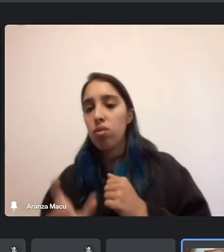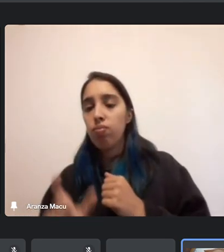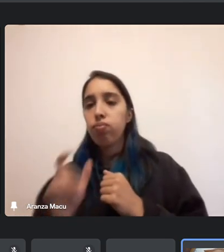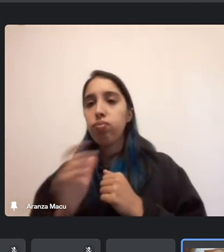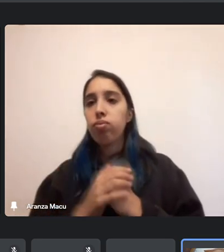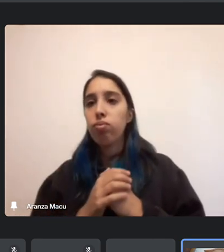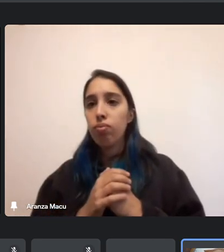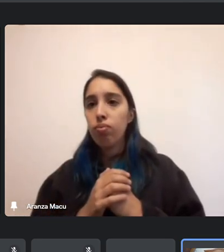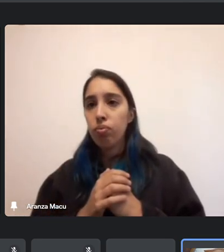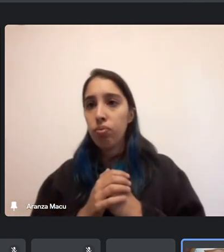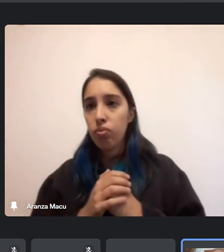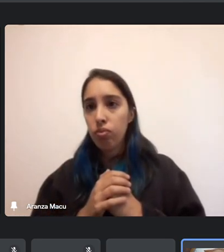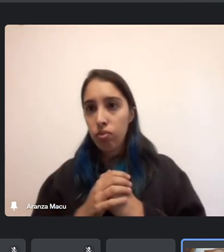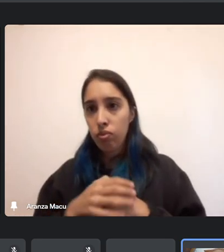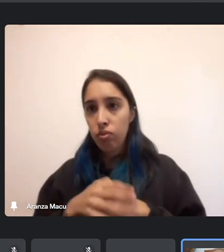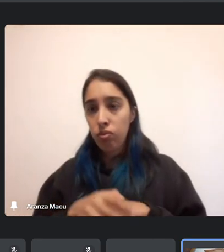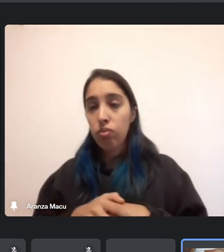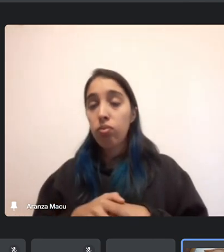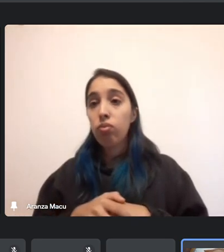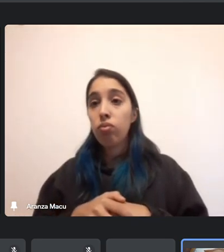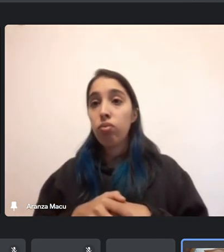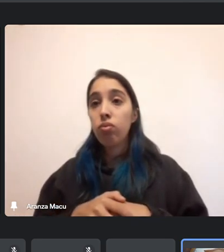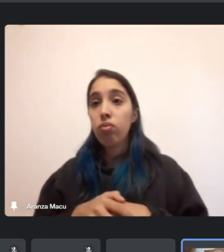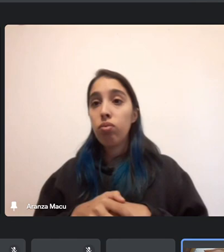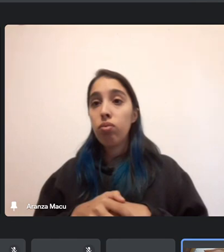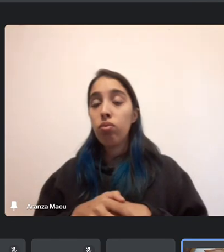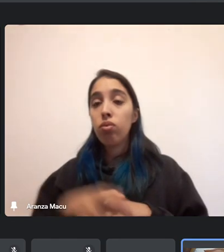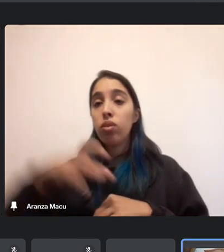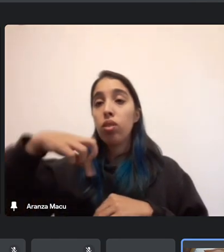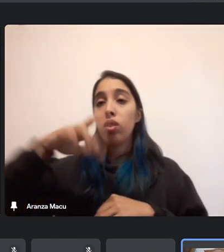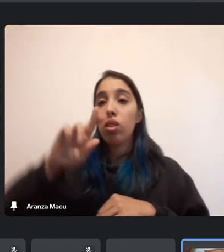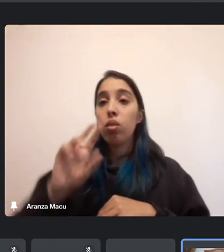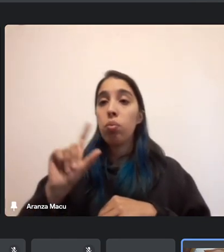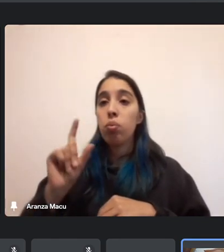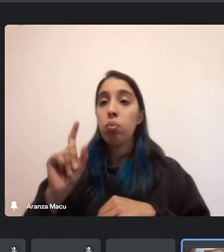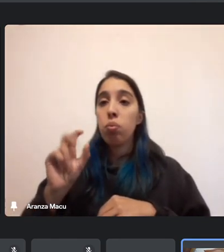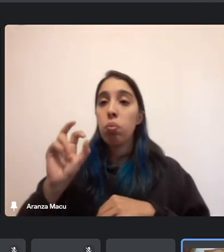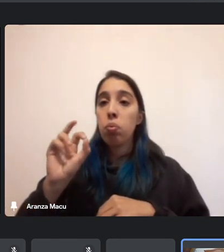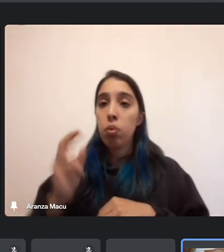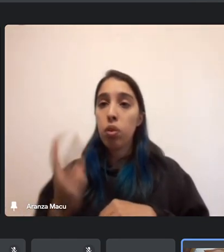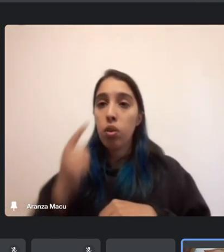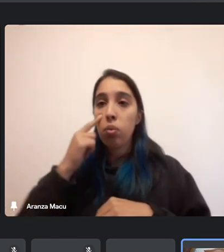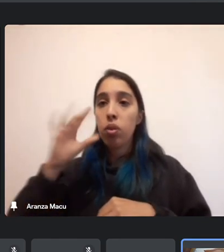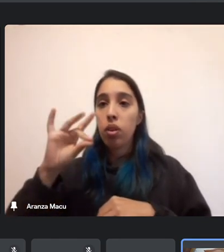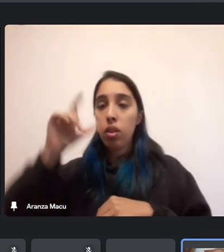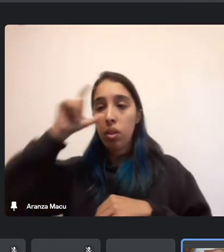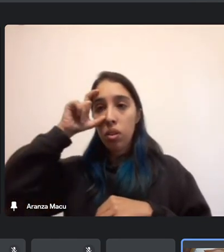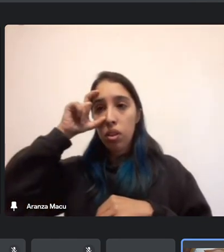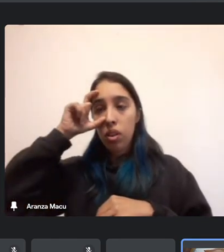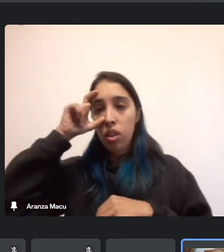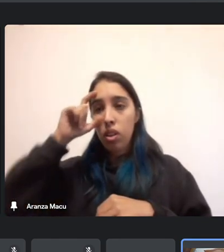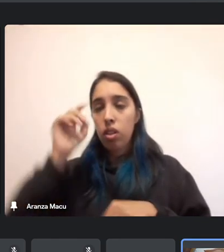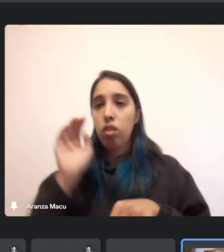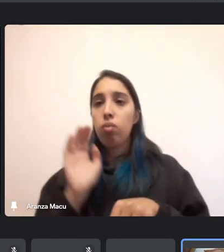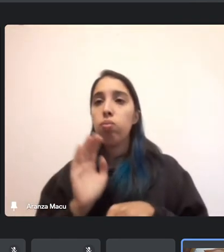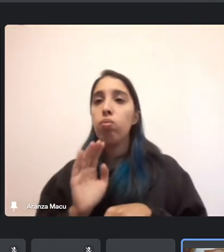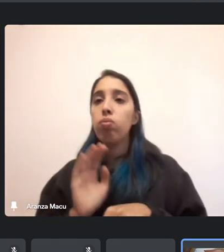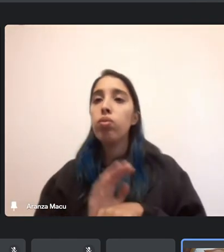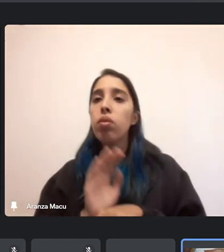Provide es igual o sinónimo de give, de